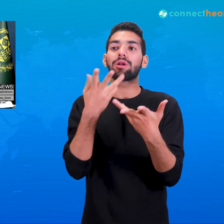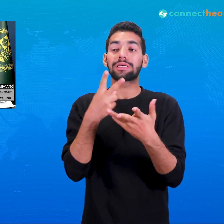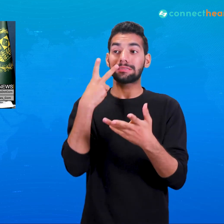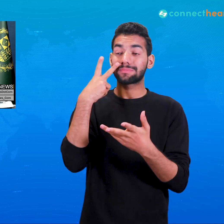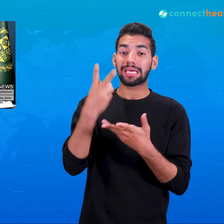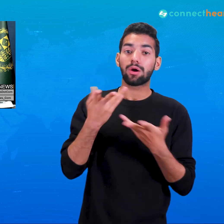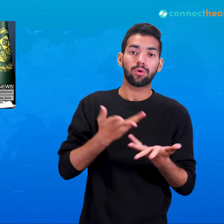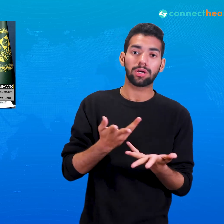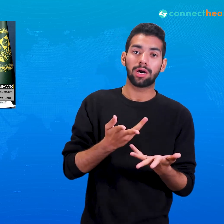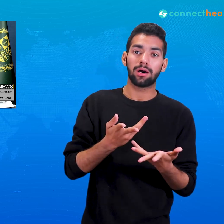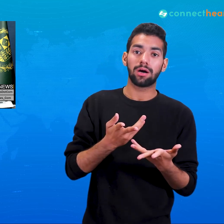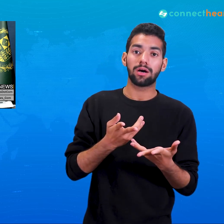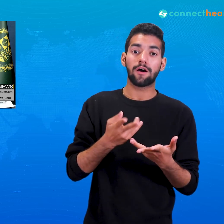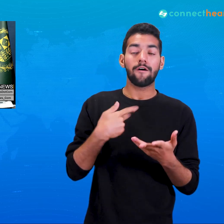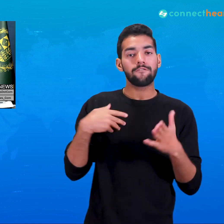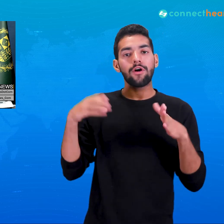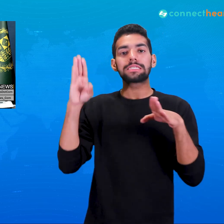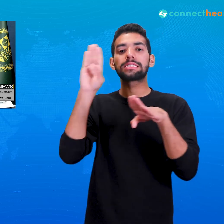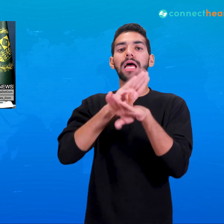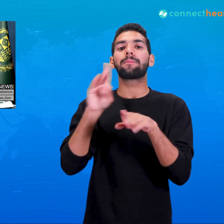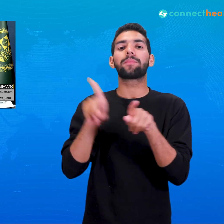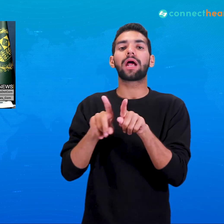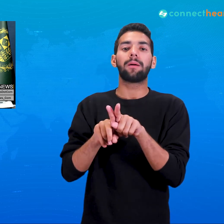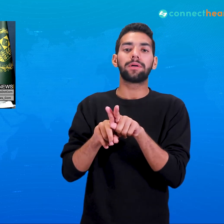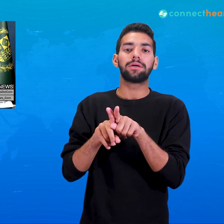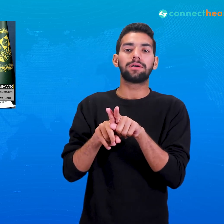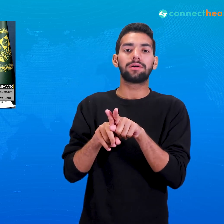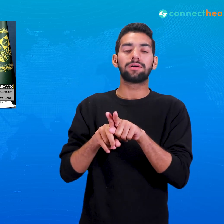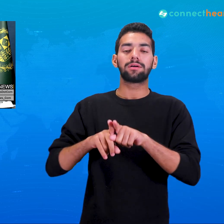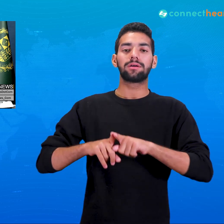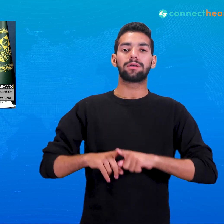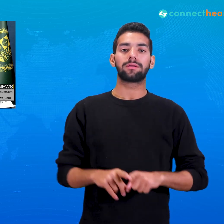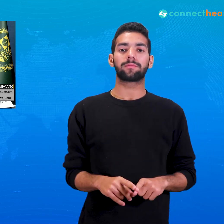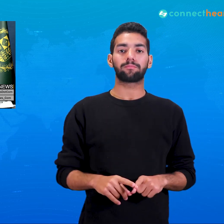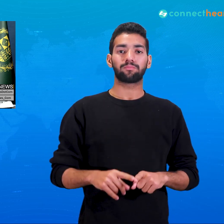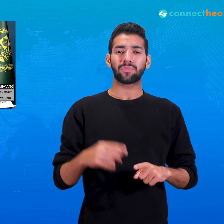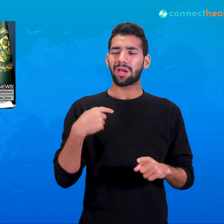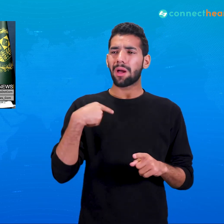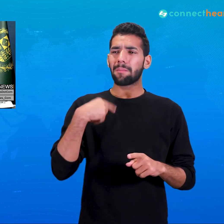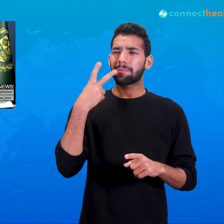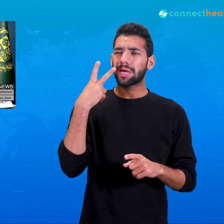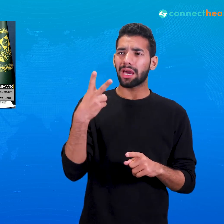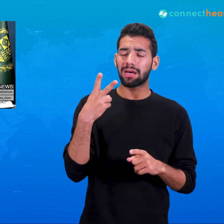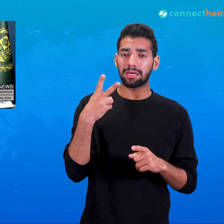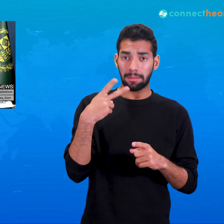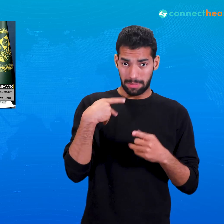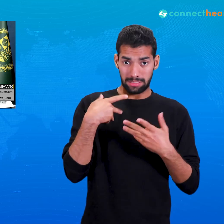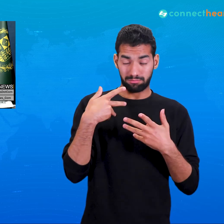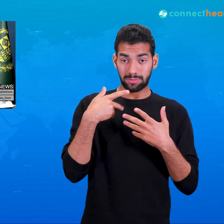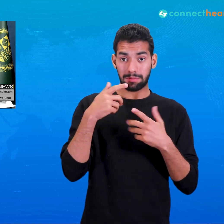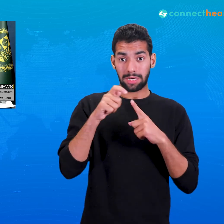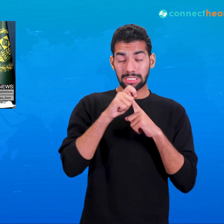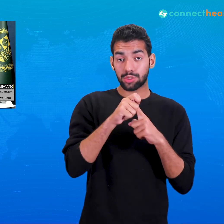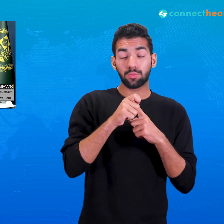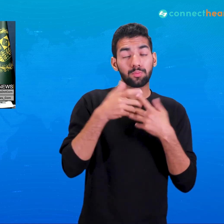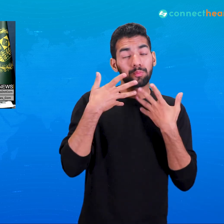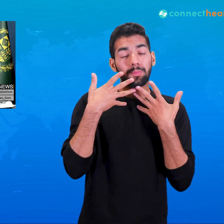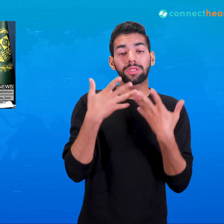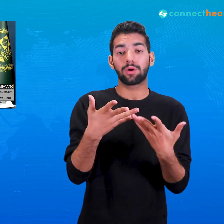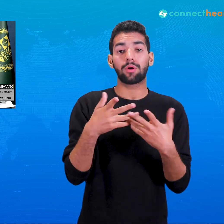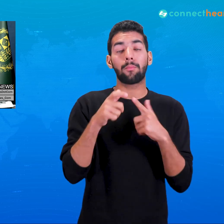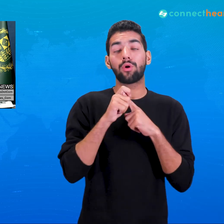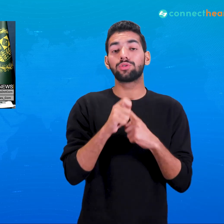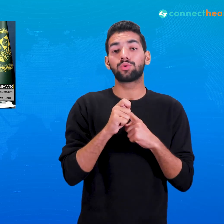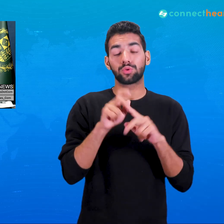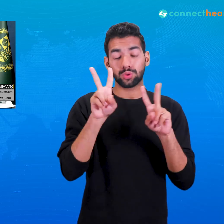ہمارا جو نظریہ تھا وہ اسلامی فلاحی ریاست تھا۔ اب میں اس کے اوپر بھی ضرور بات